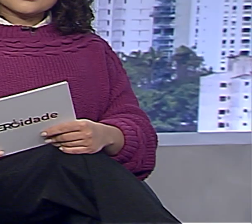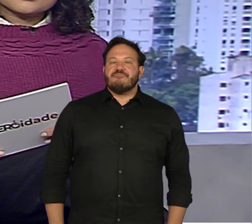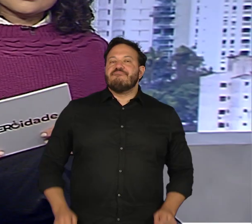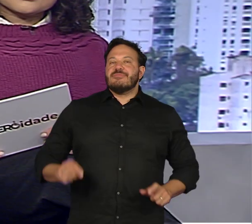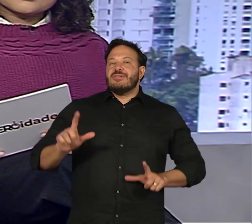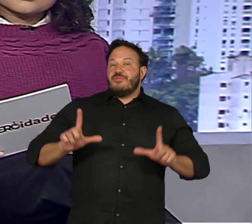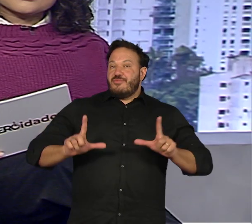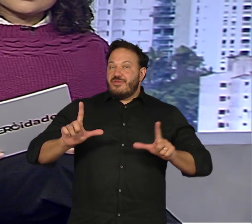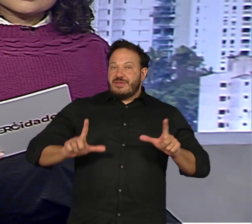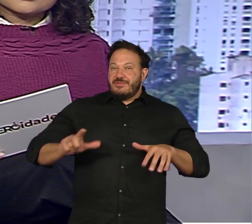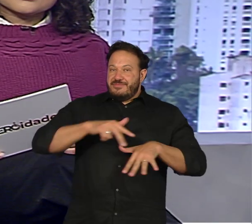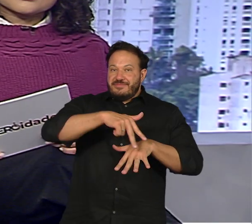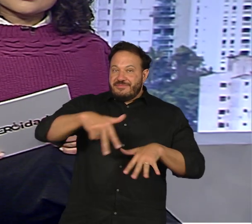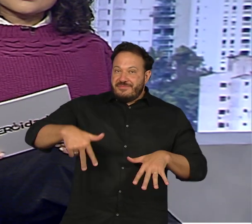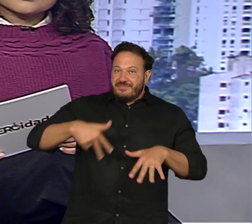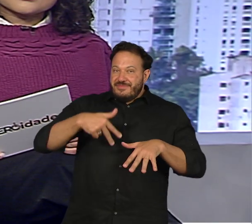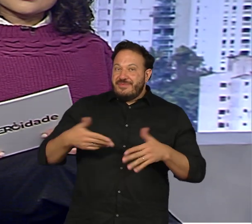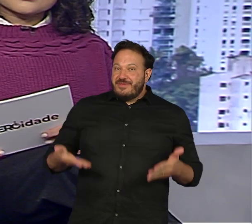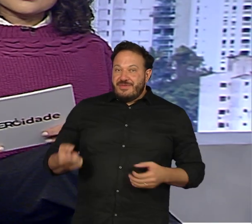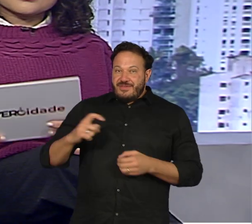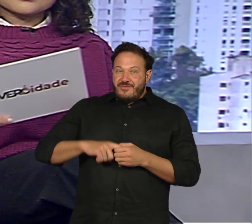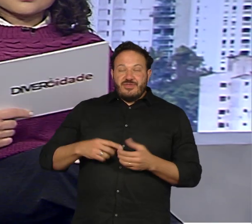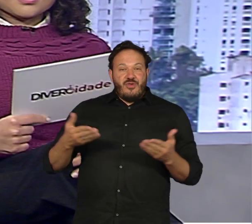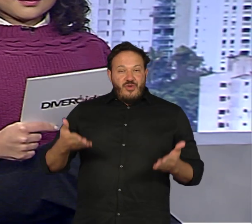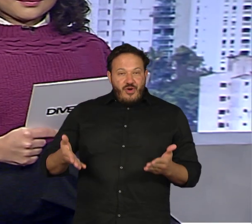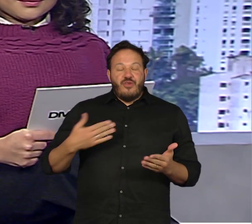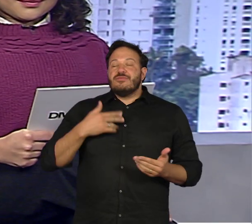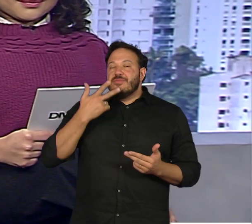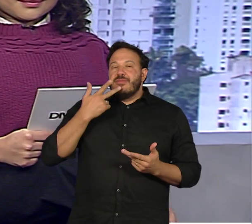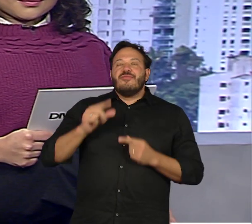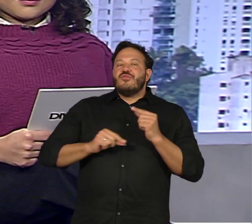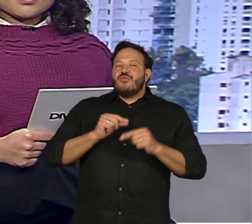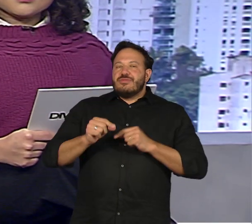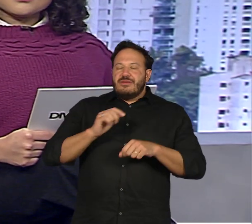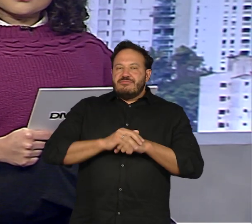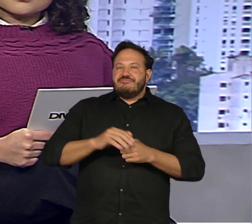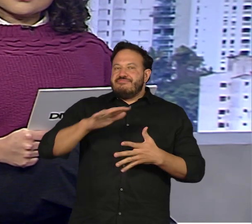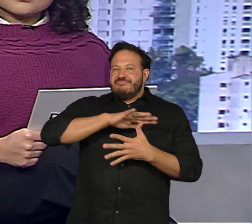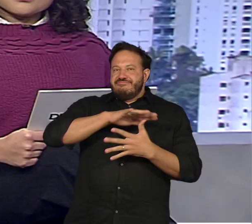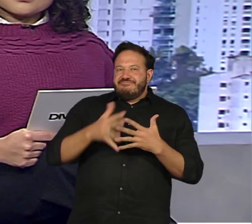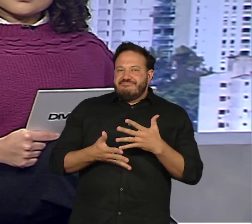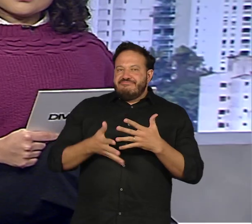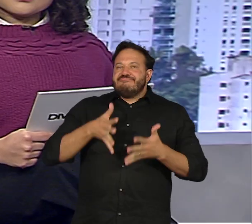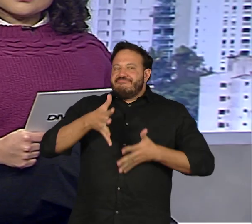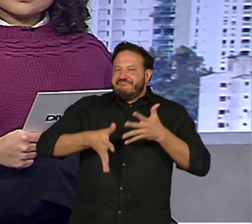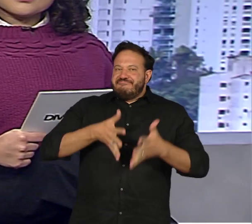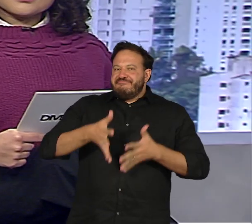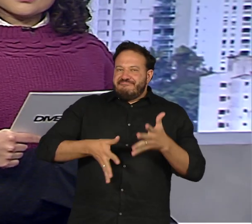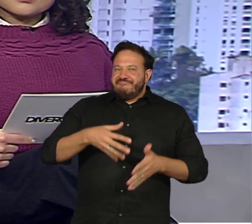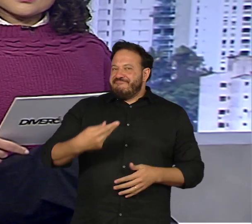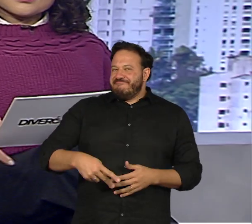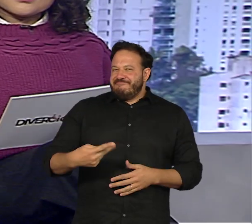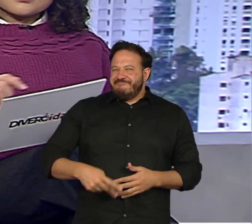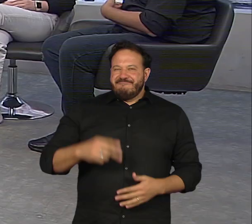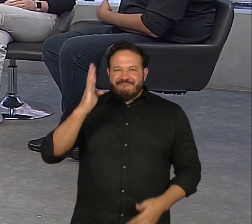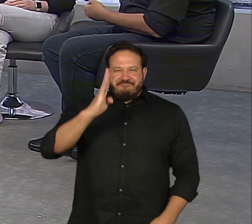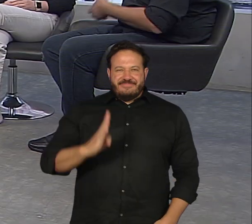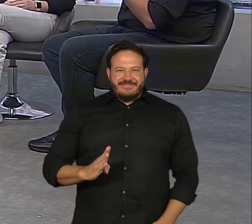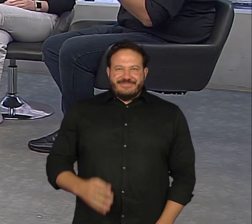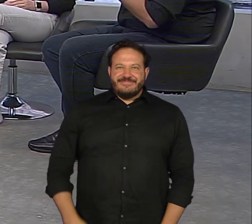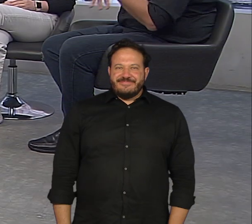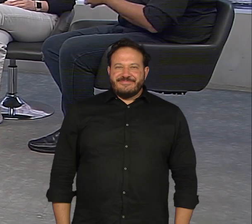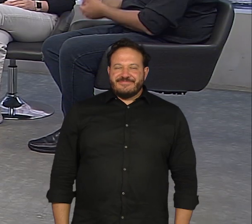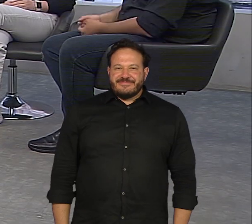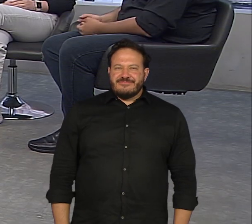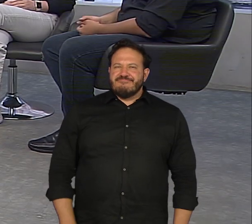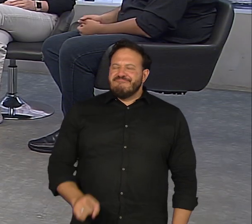O programa Diversidade está de volta e hoje estamos falando sobre Libras, a língua brasileira de sinais.